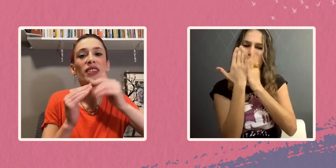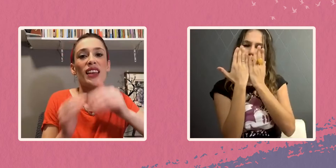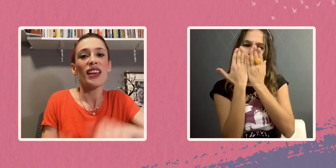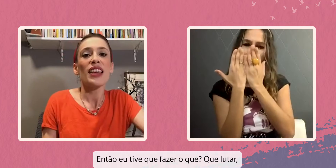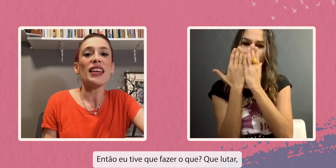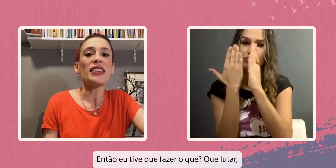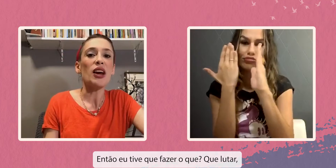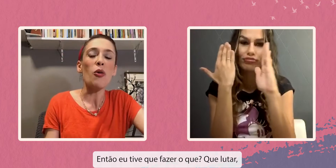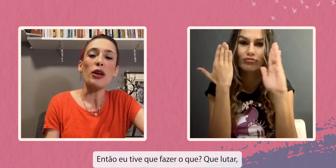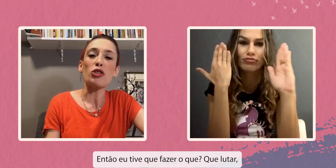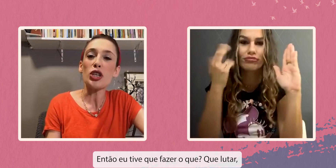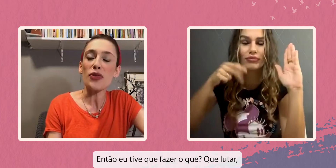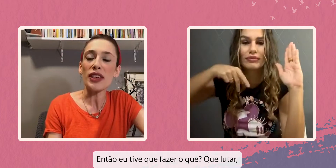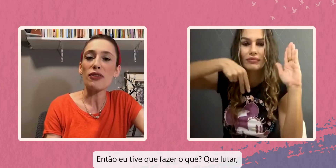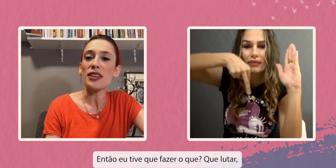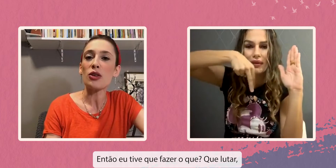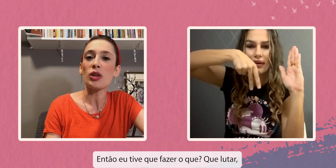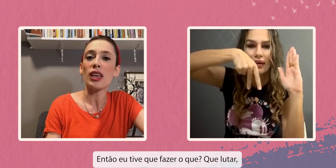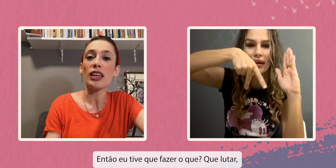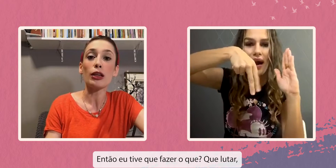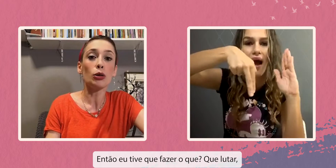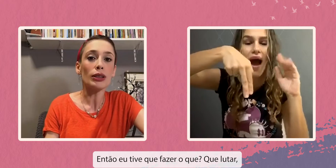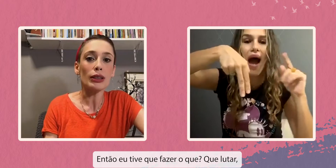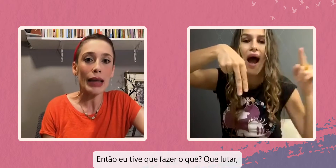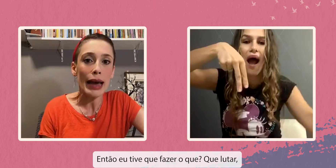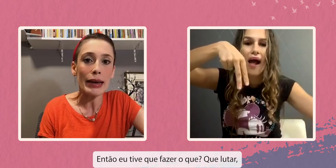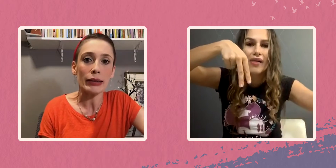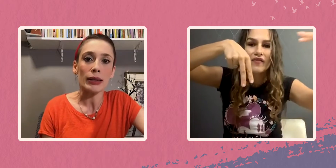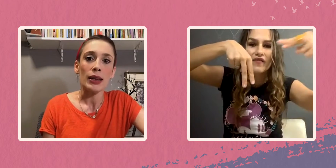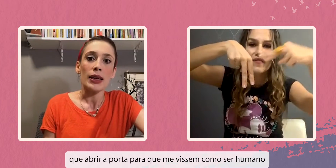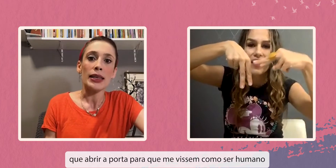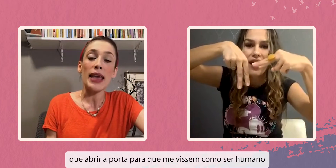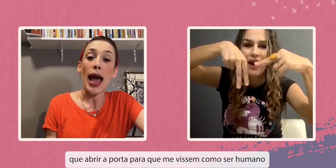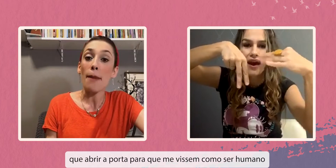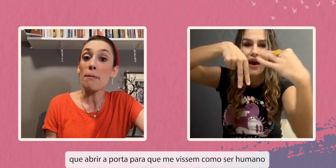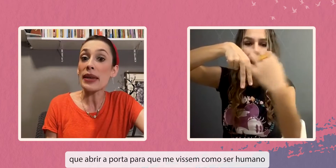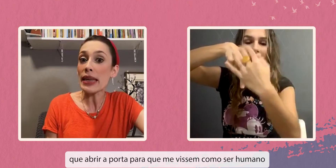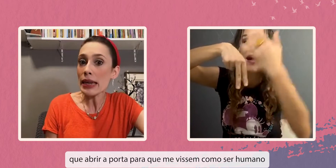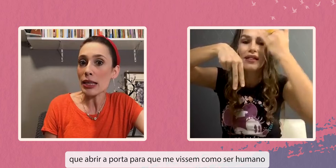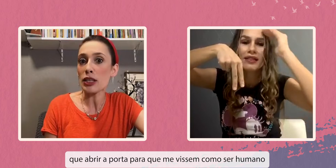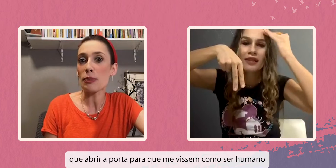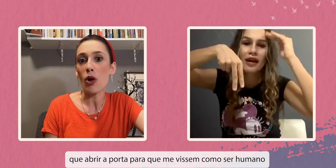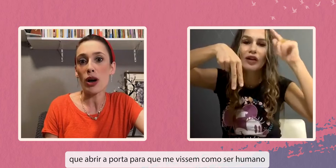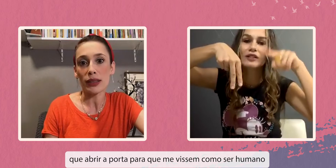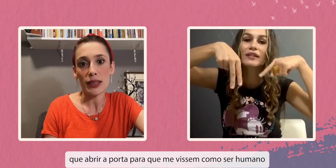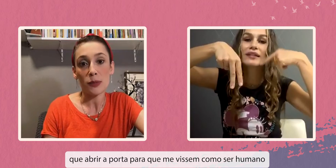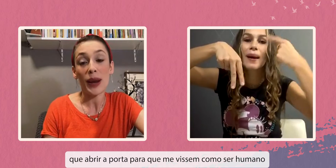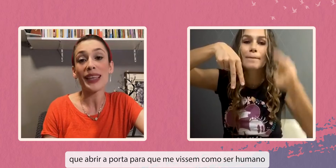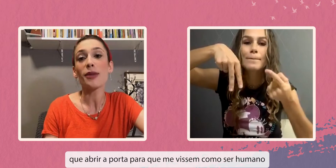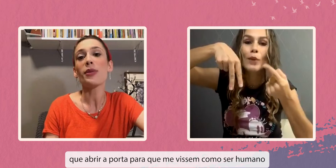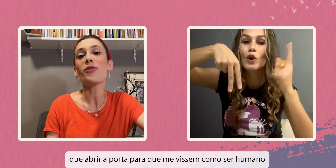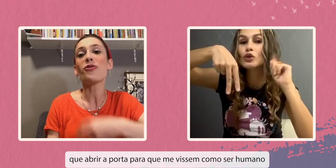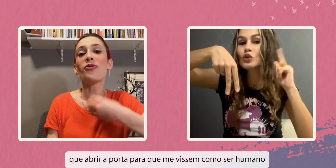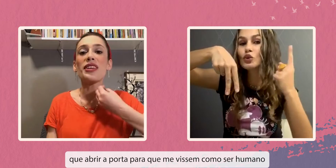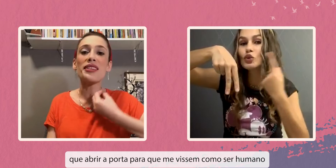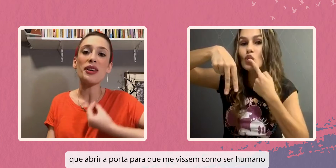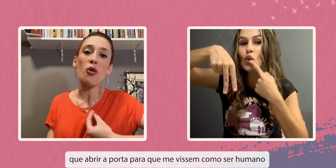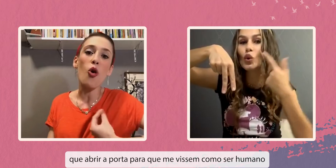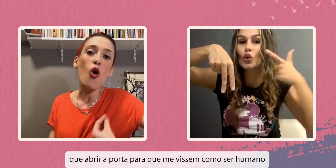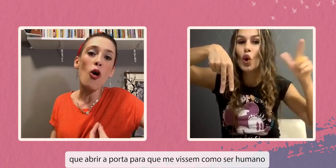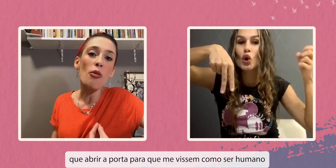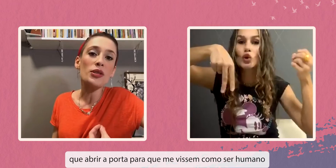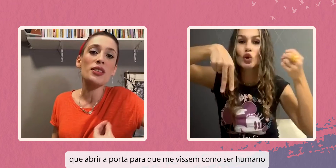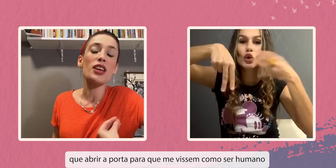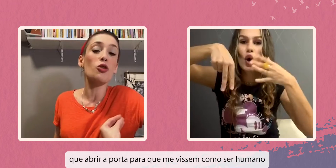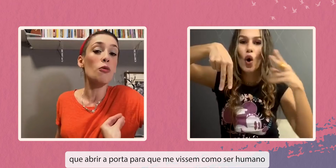Concordo. Então, eu tive que fazer o quê? Que lutar, que abrir as portas para que me